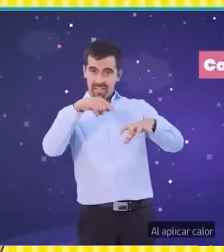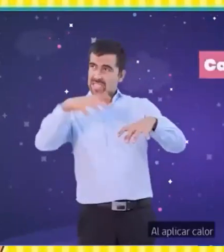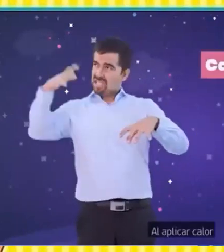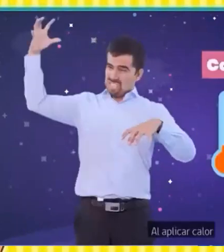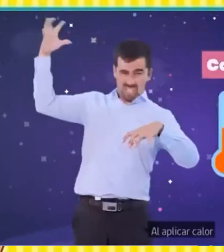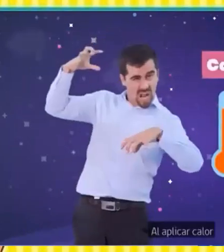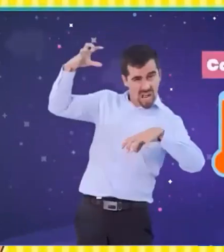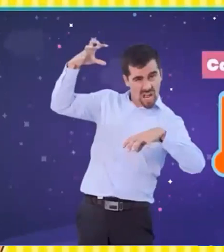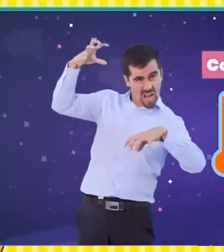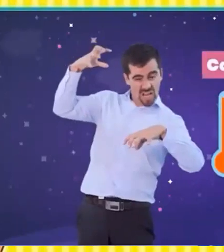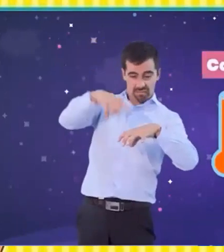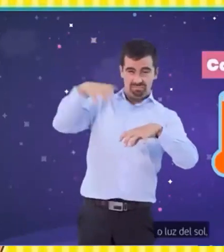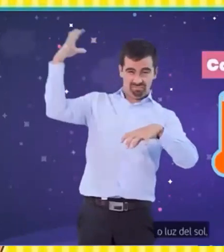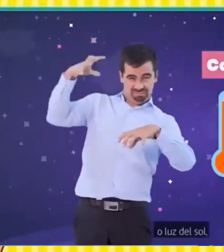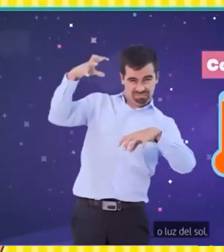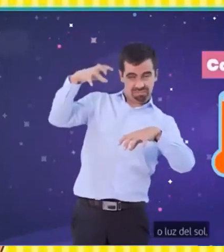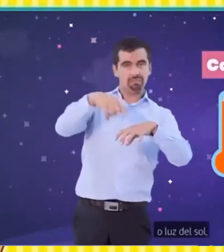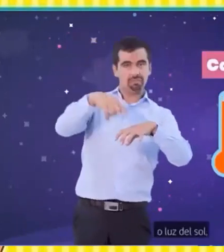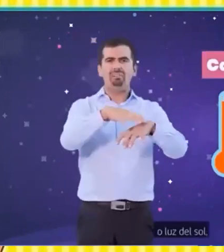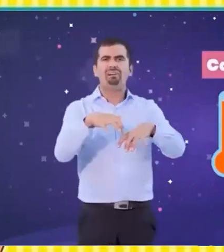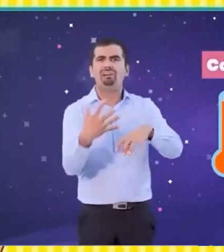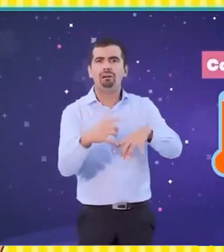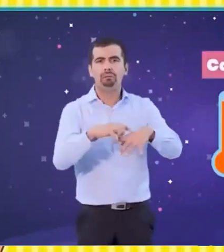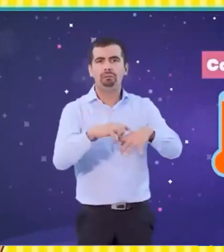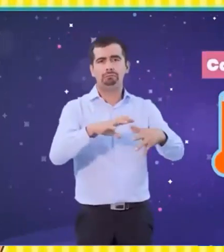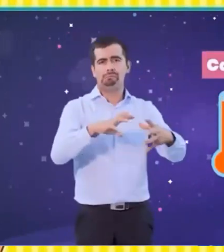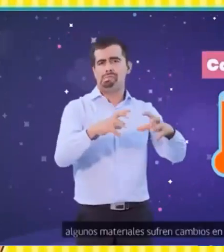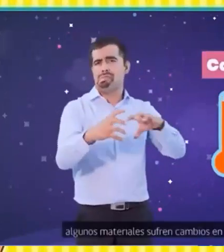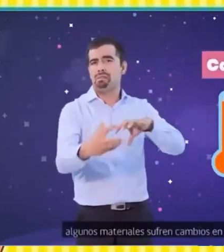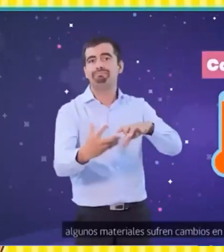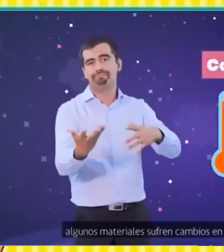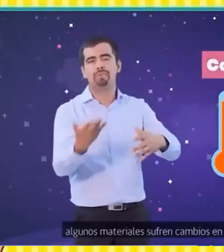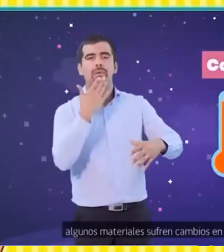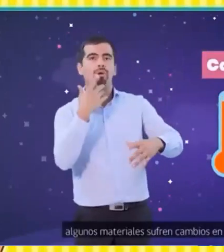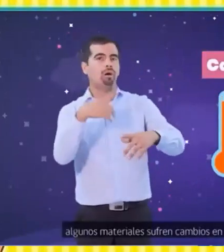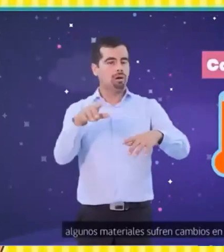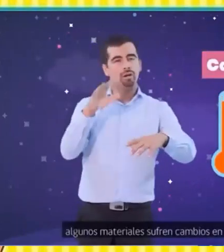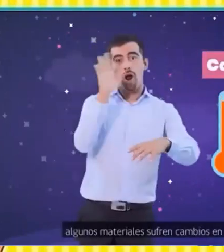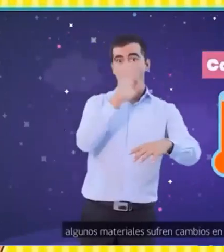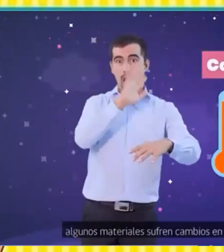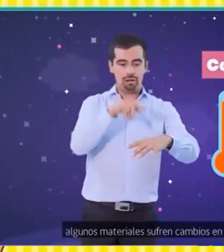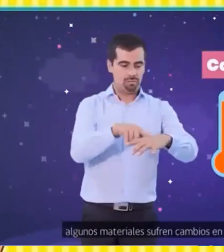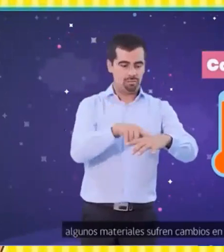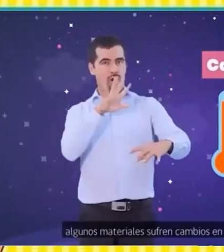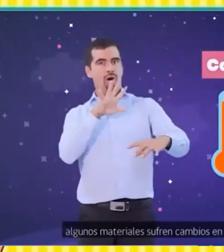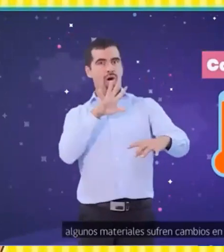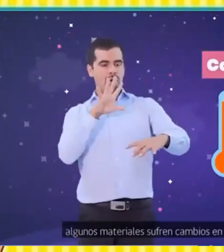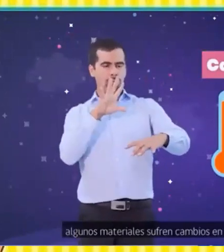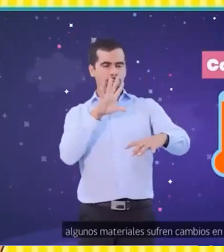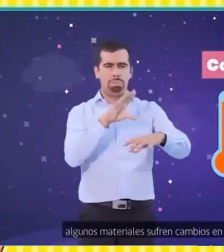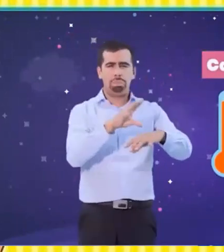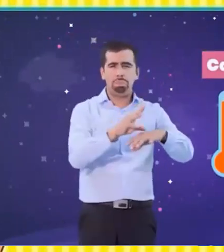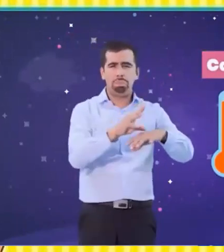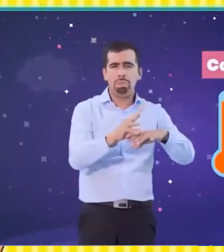Al aplicar calor o luz del sol, algunos materiales sufren cambios en su color o